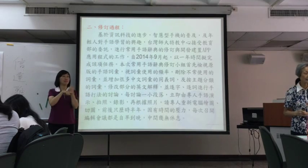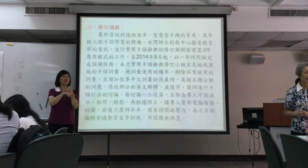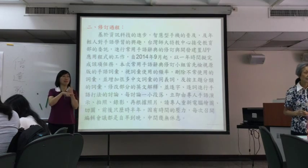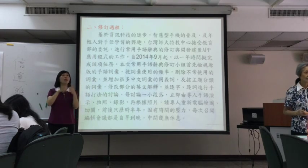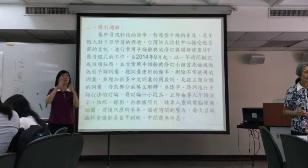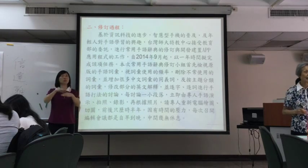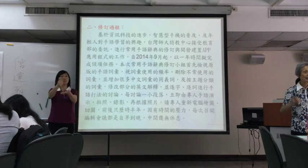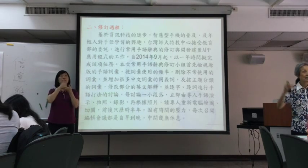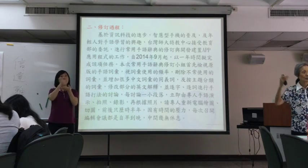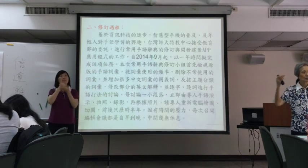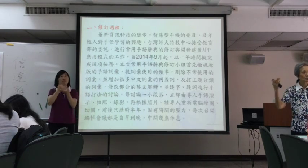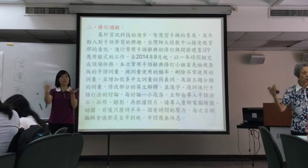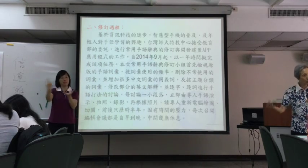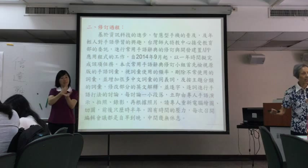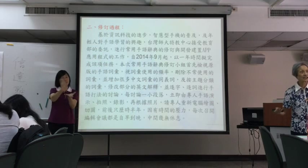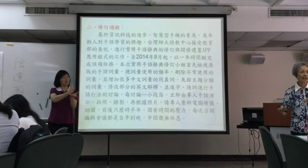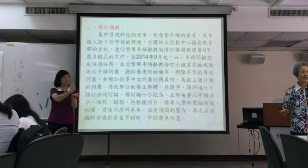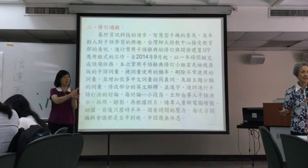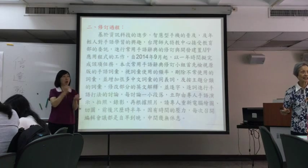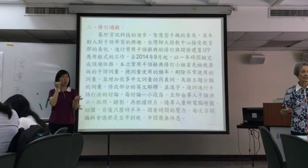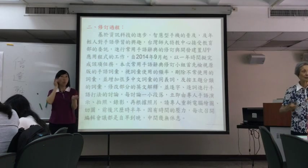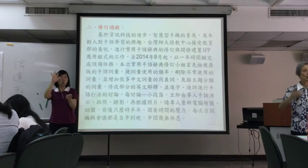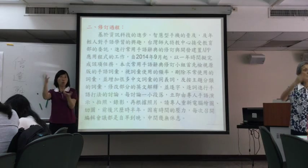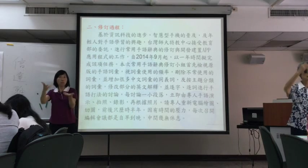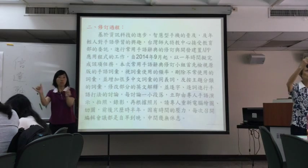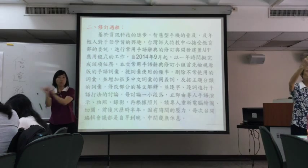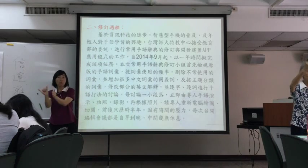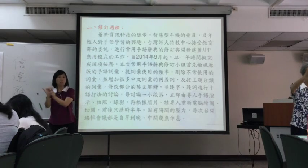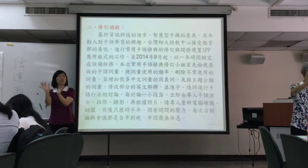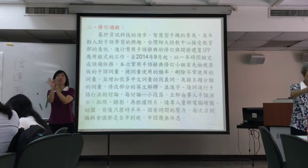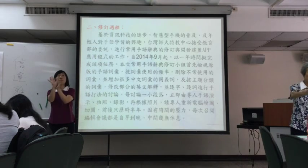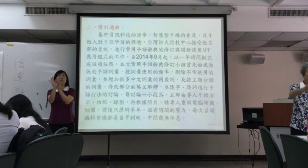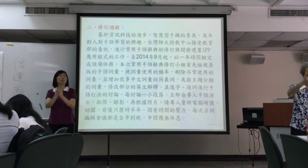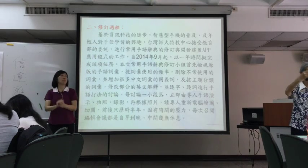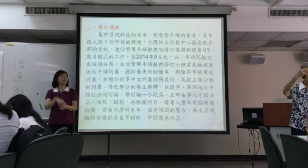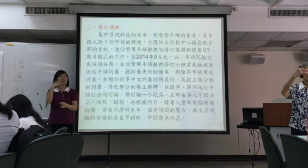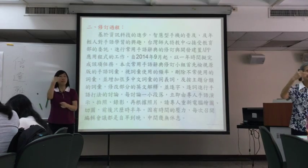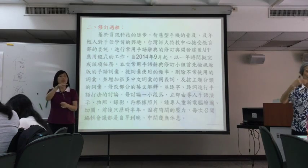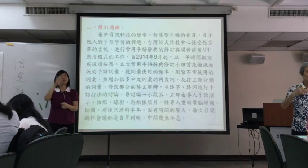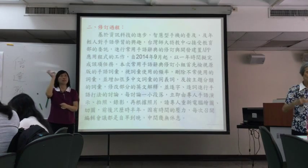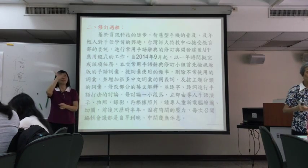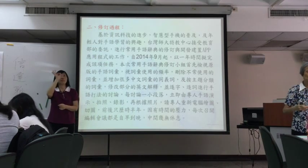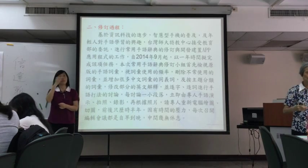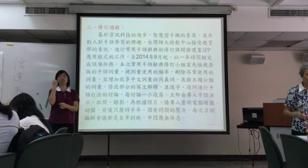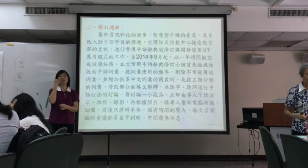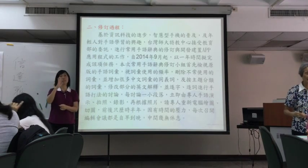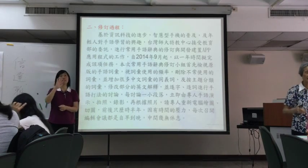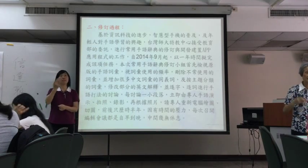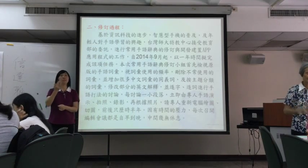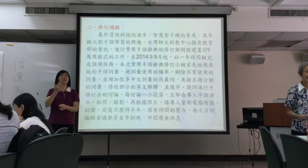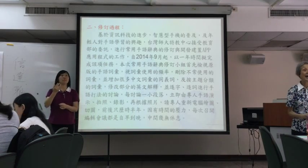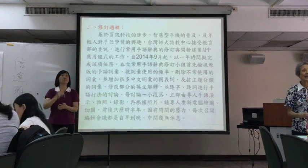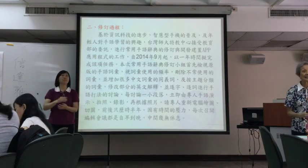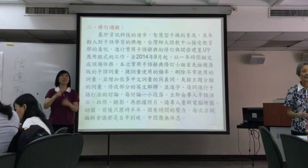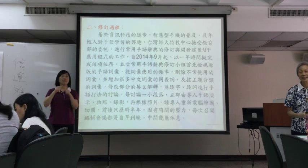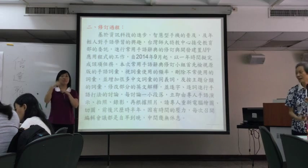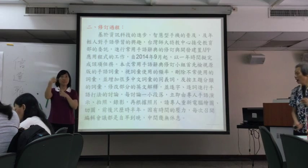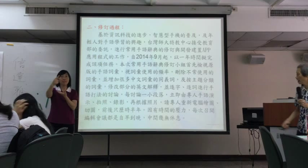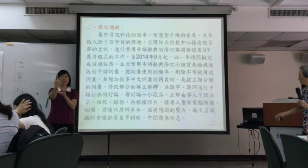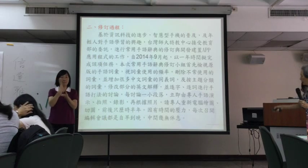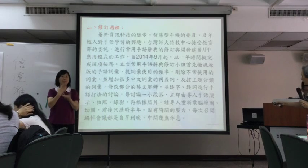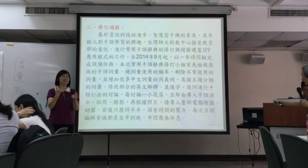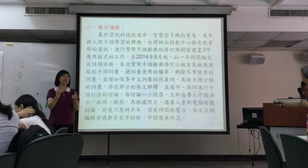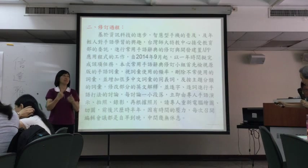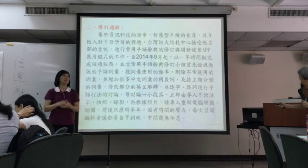来，那不能参加的我们就再请一些新血进来。